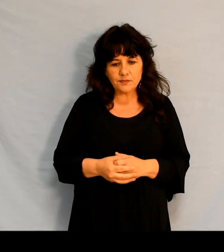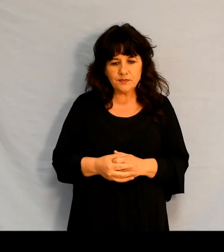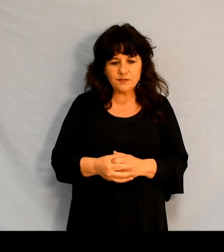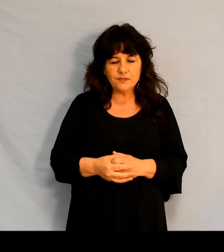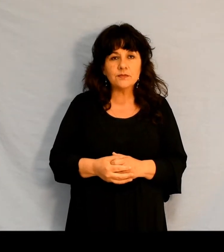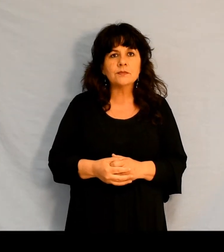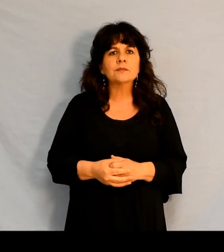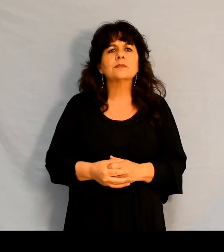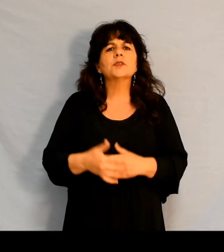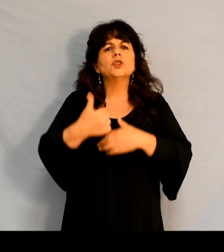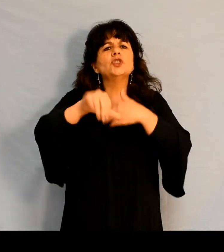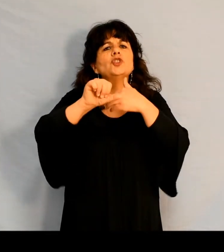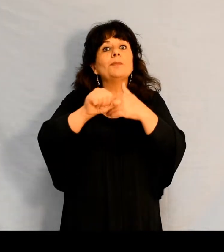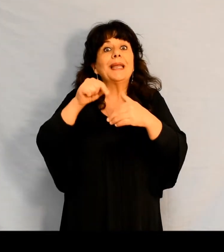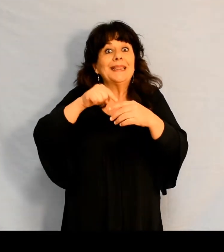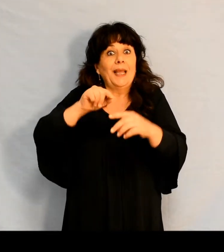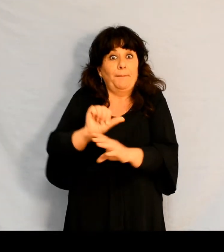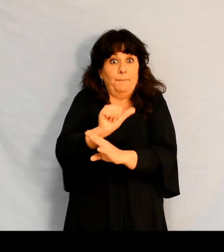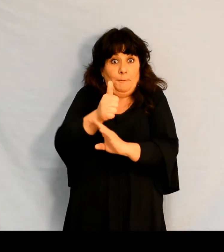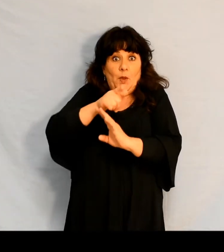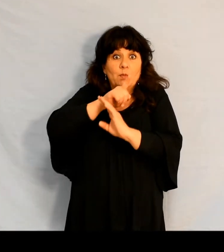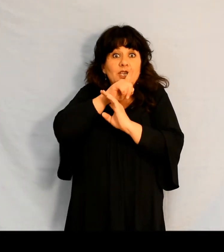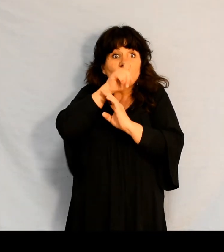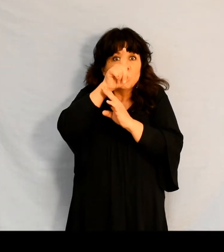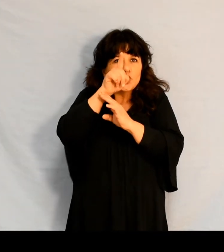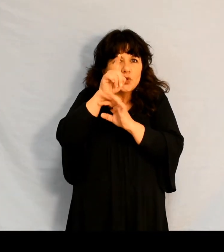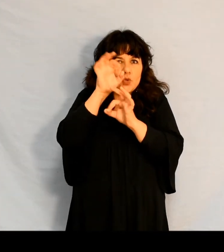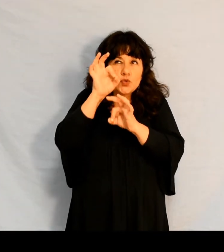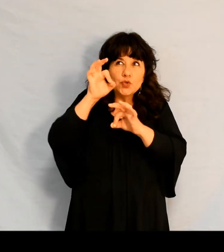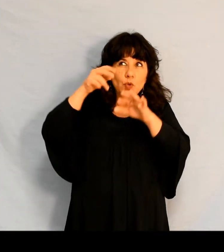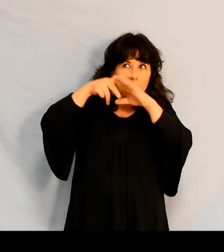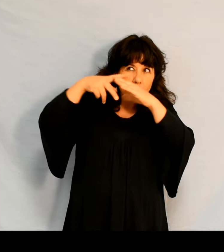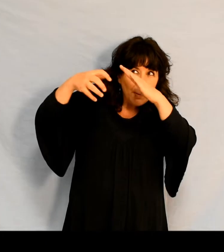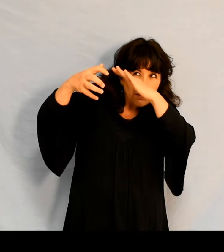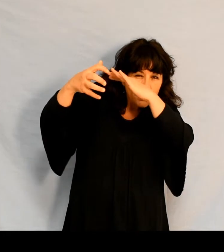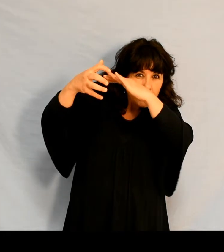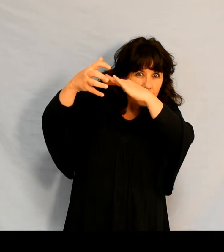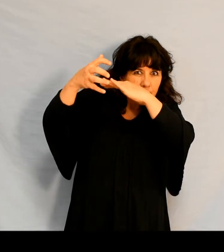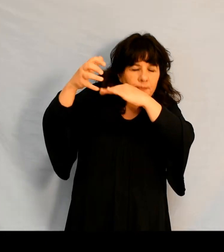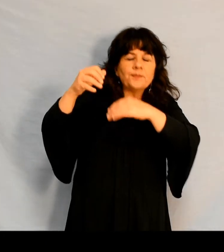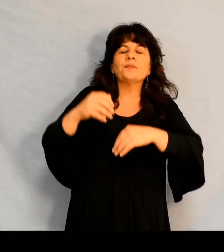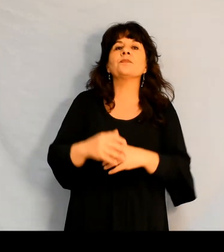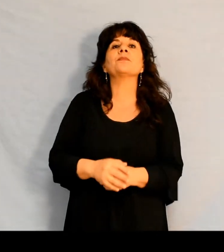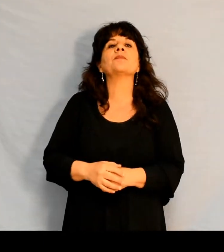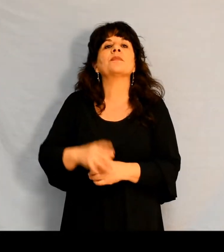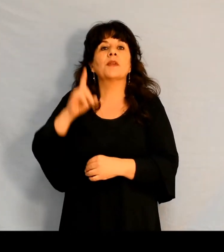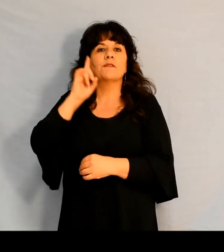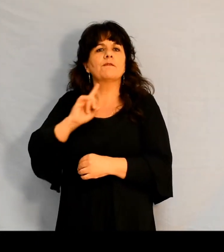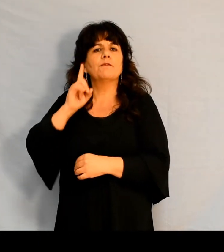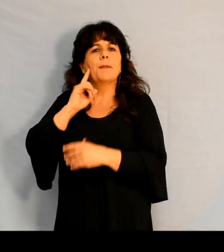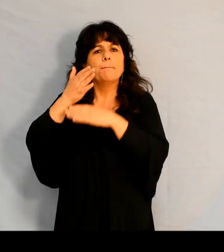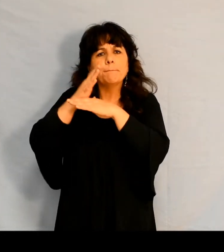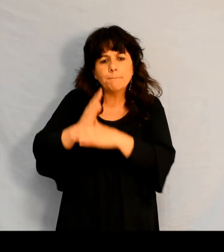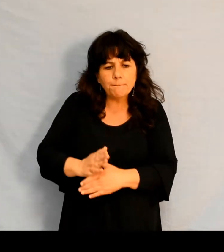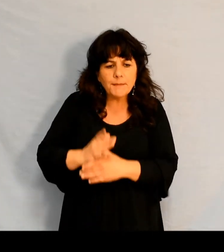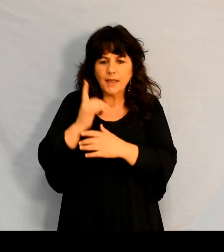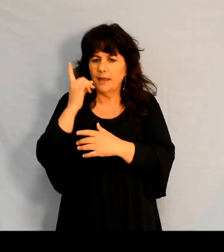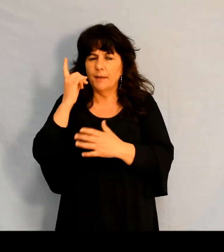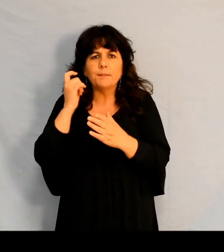Le premier jour de la semaine, à la pointe de l'aurore, les femmes se rendirent au tombeau, portant les